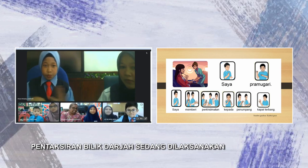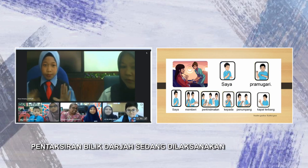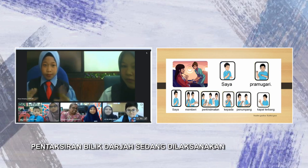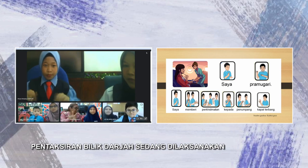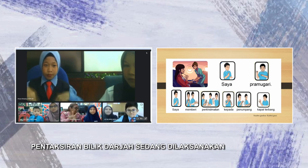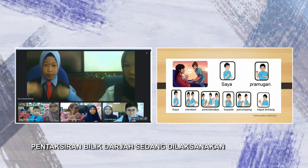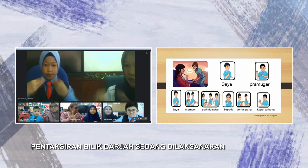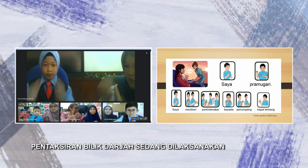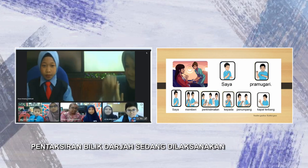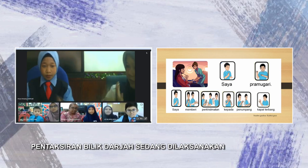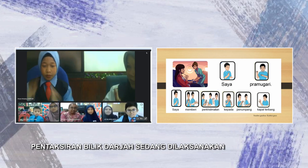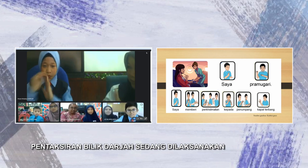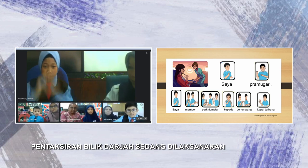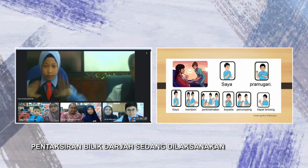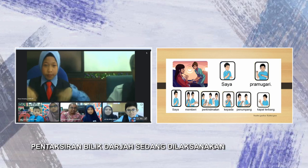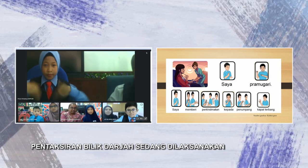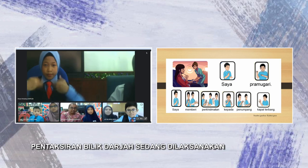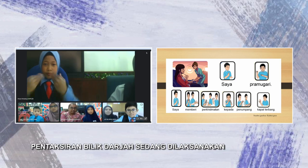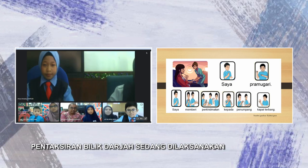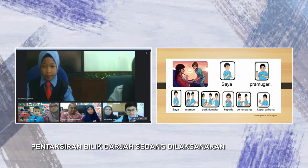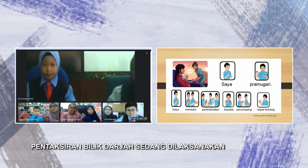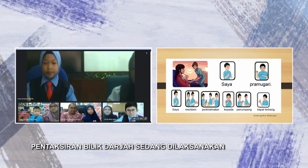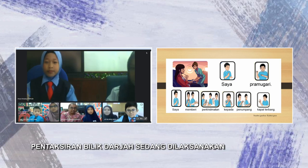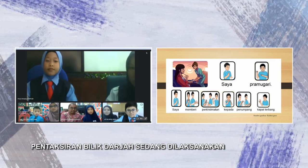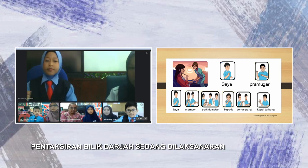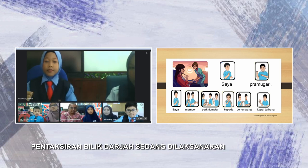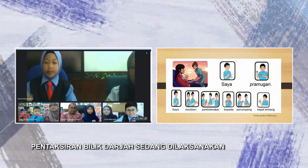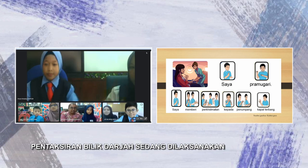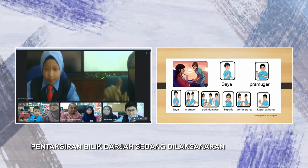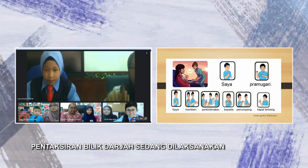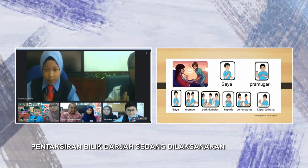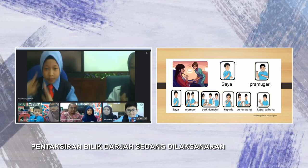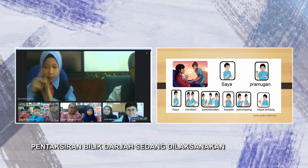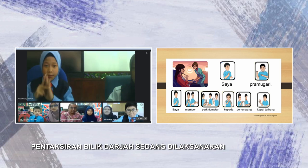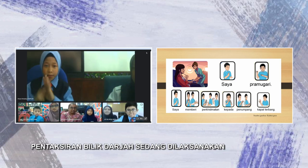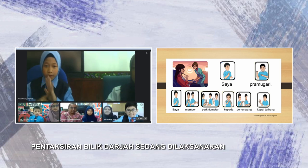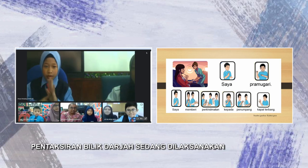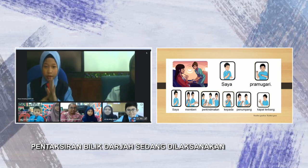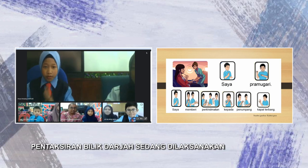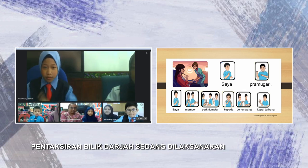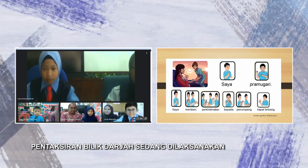Memberi. Betul. Perkhidmatan.